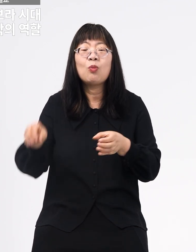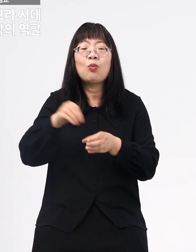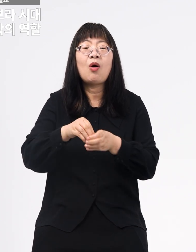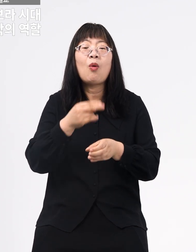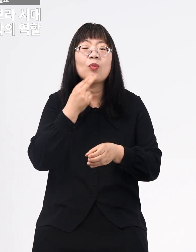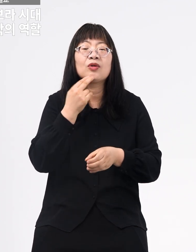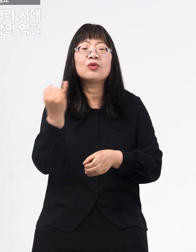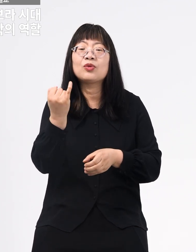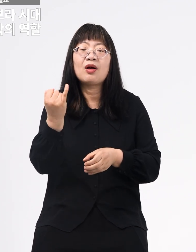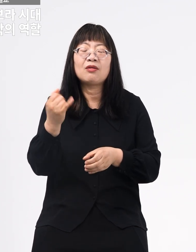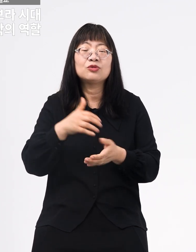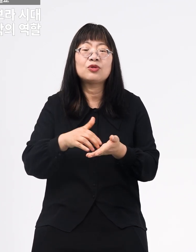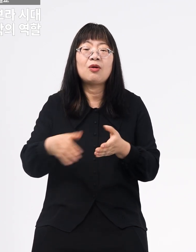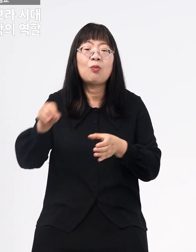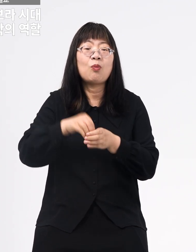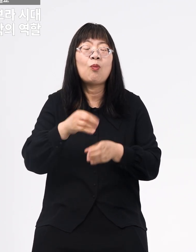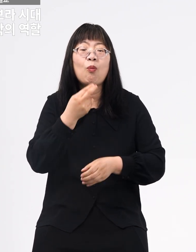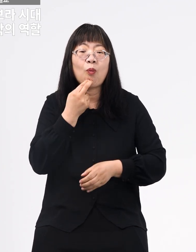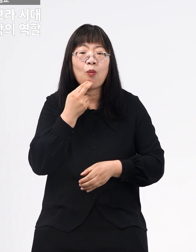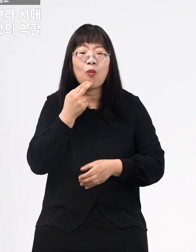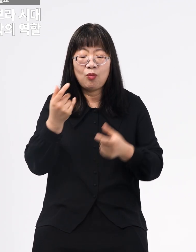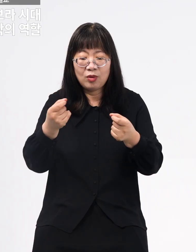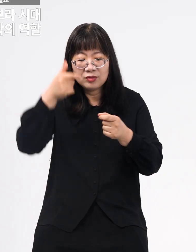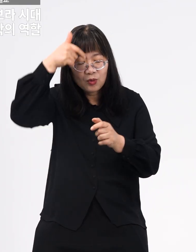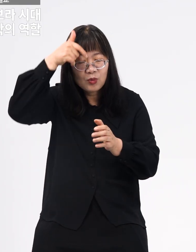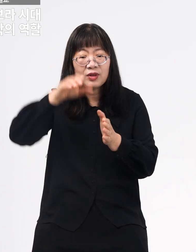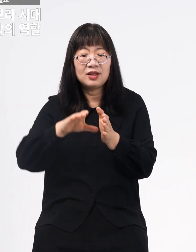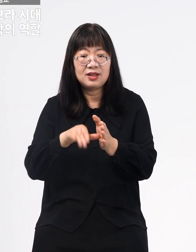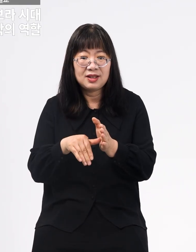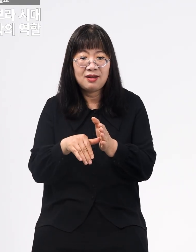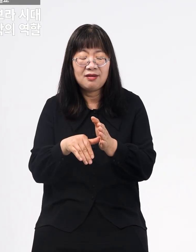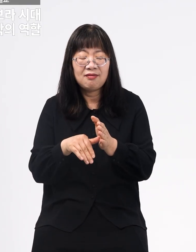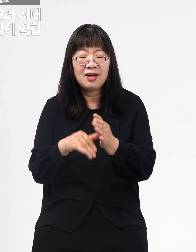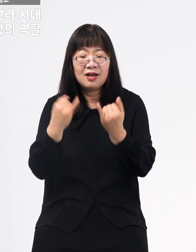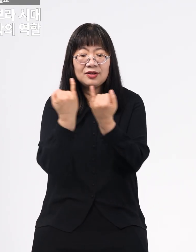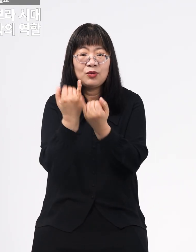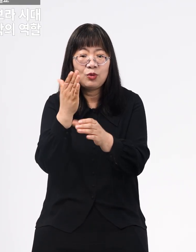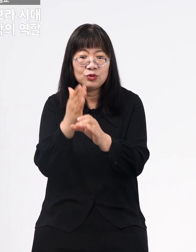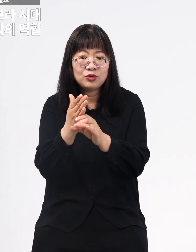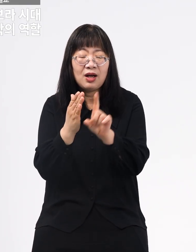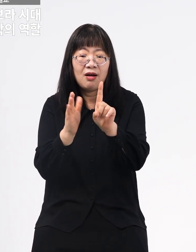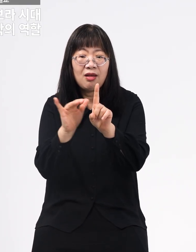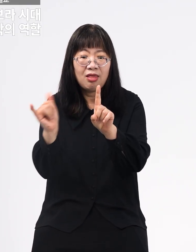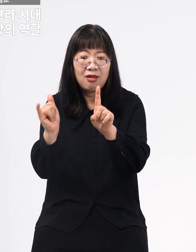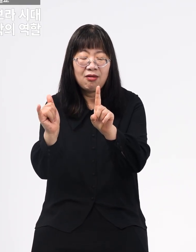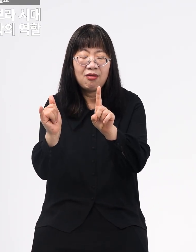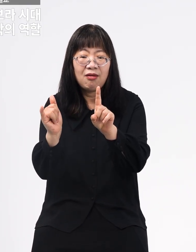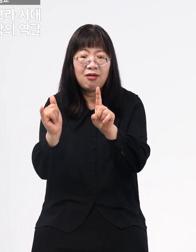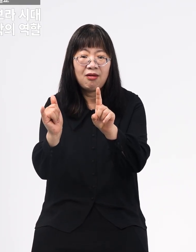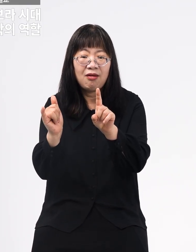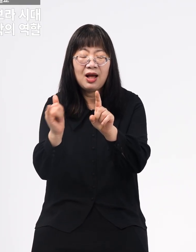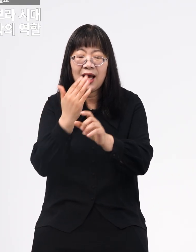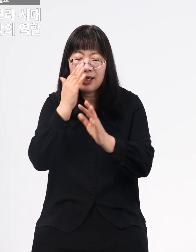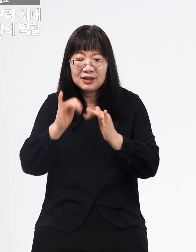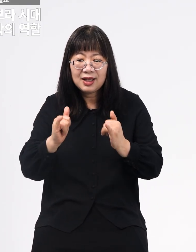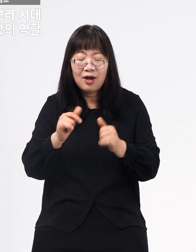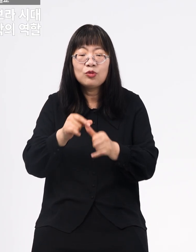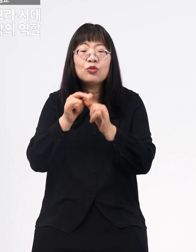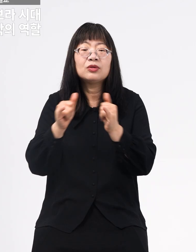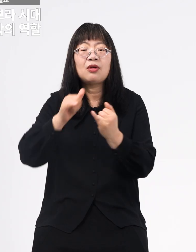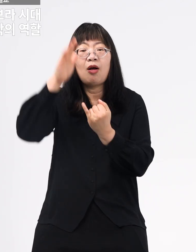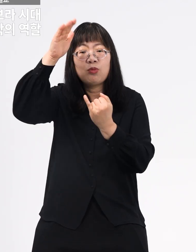때예요. 근데 그런 고대 시대에 여성 중에 한 사람을 이스라엘의